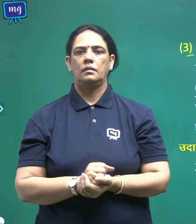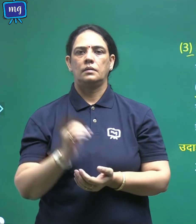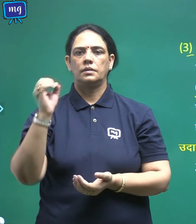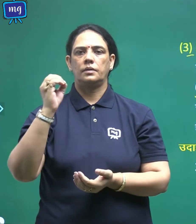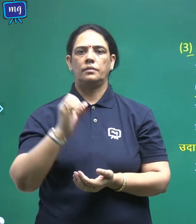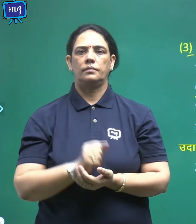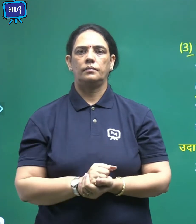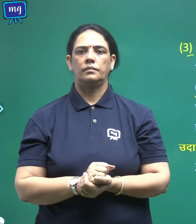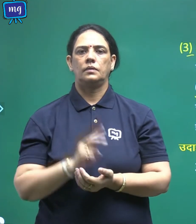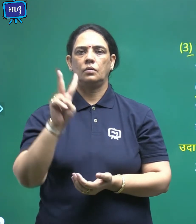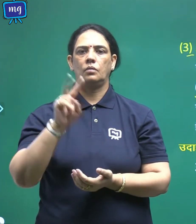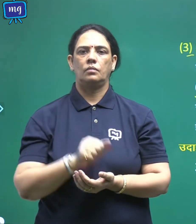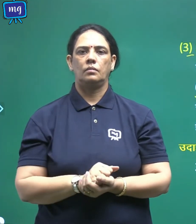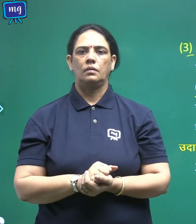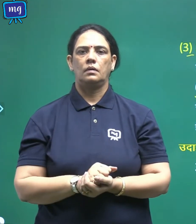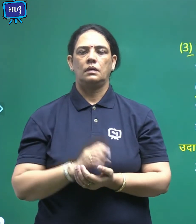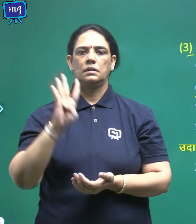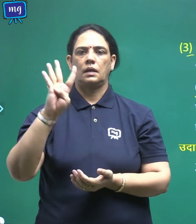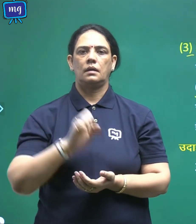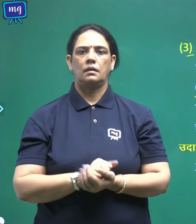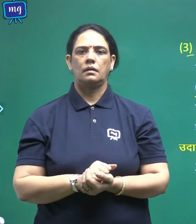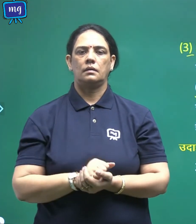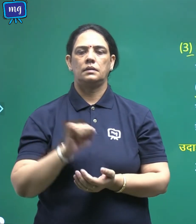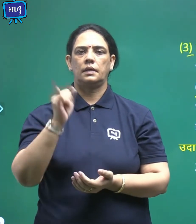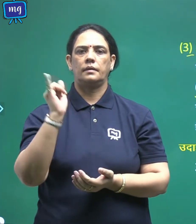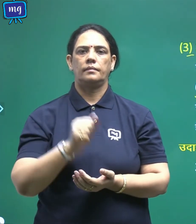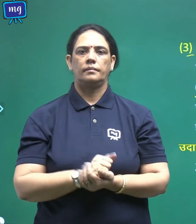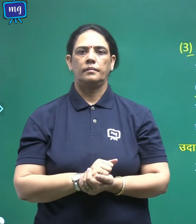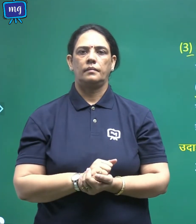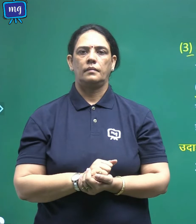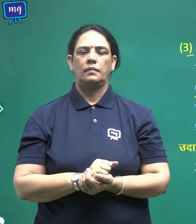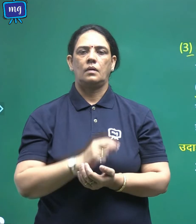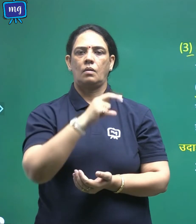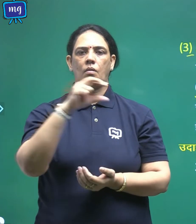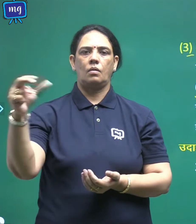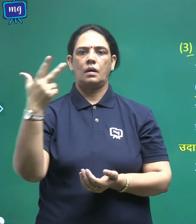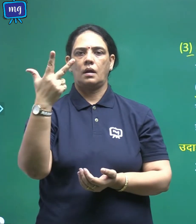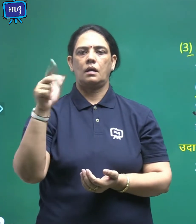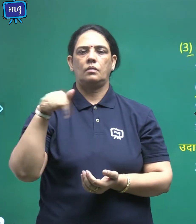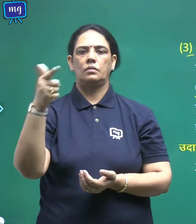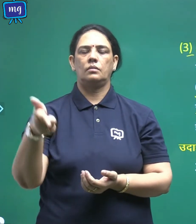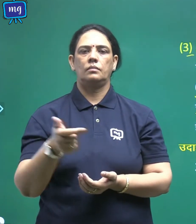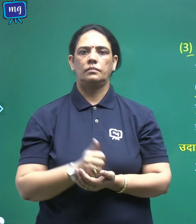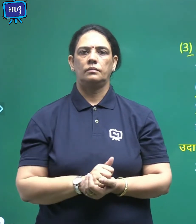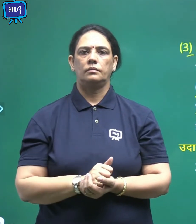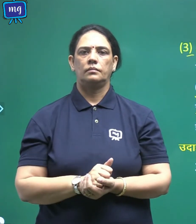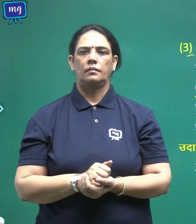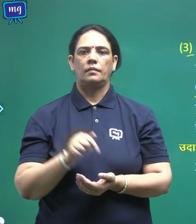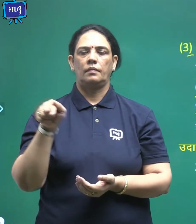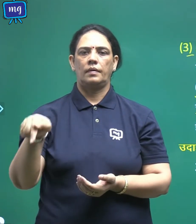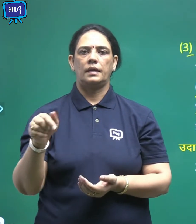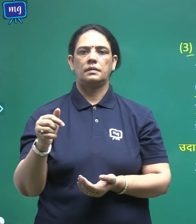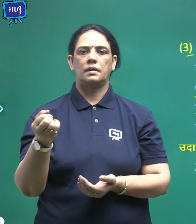0, 2, 4, 6 या 8 हो तो वह